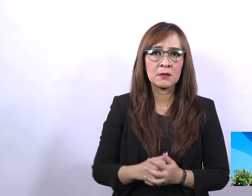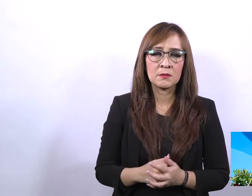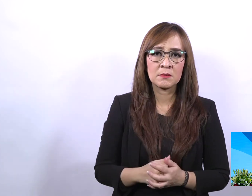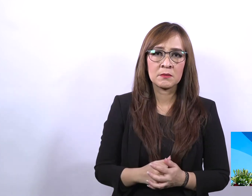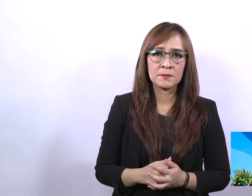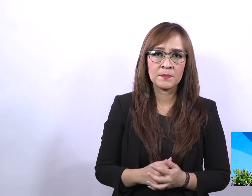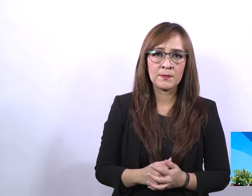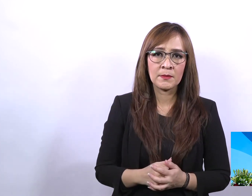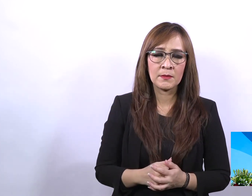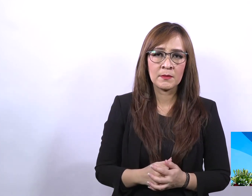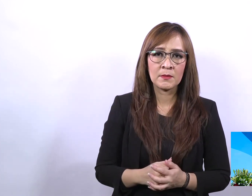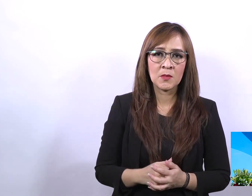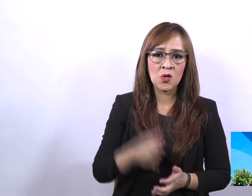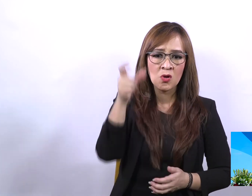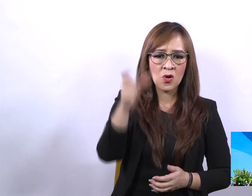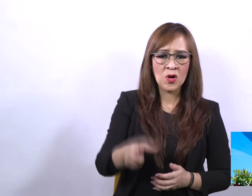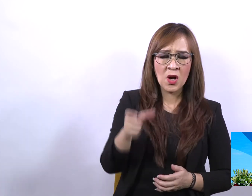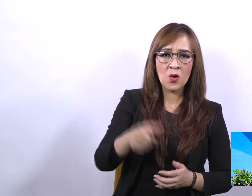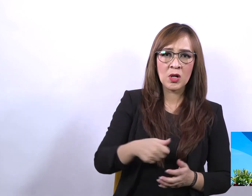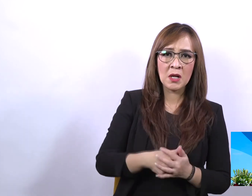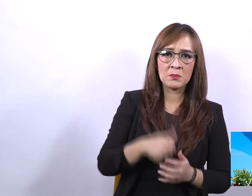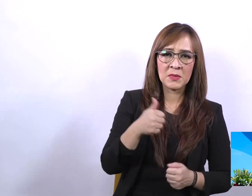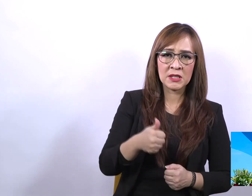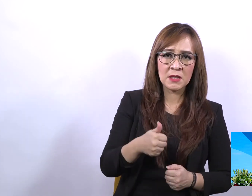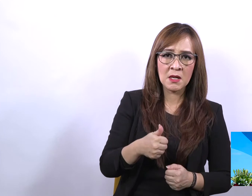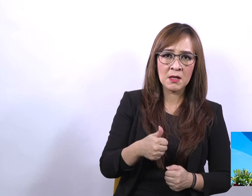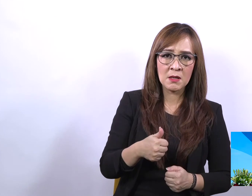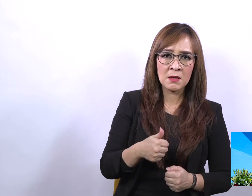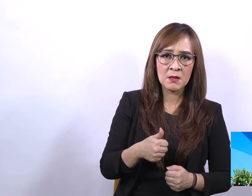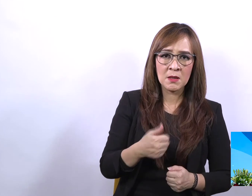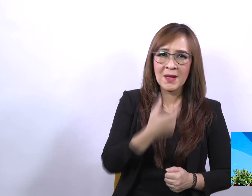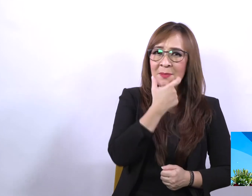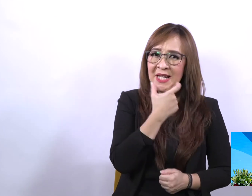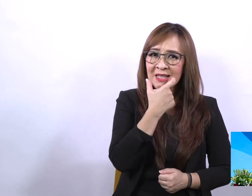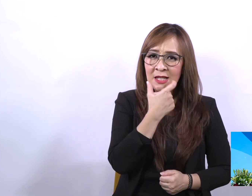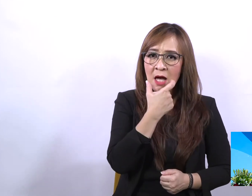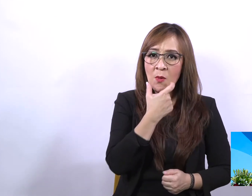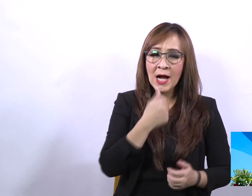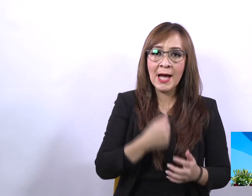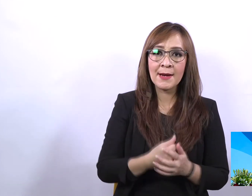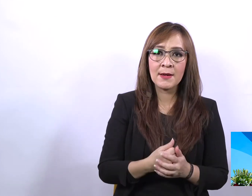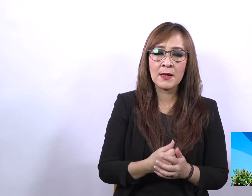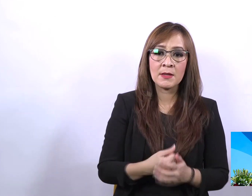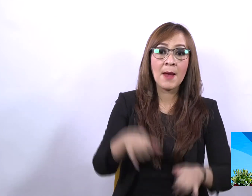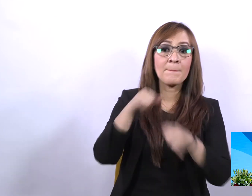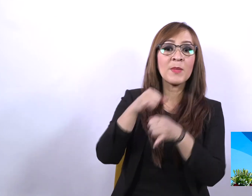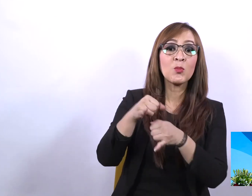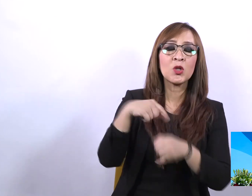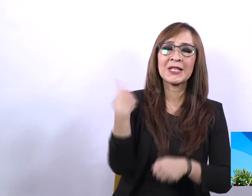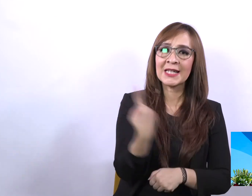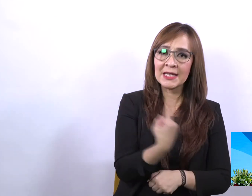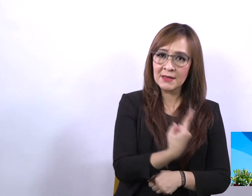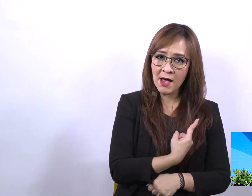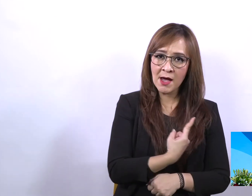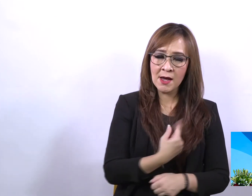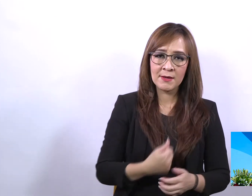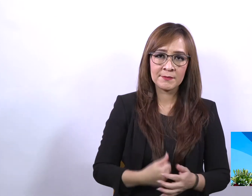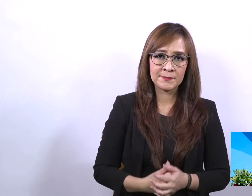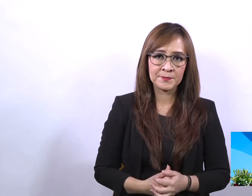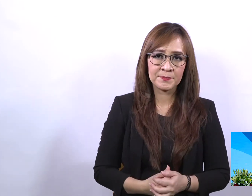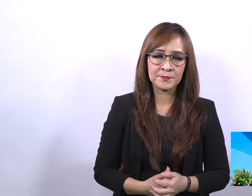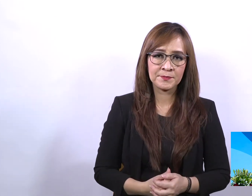dan dia menjadi bahan tertawaan orang-orang filistin Hai I love you